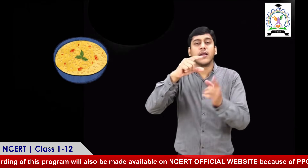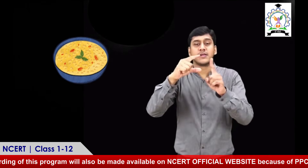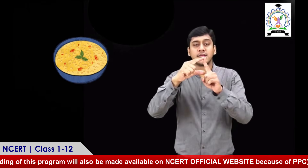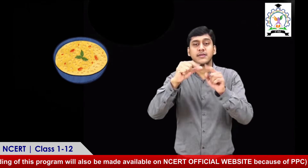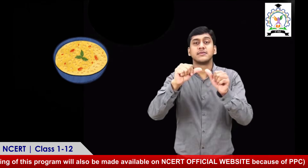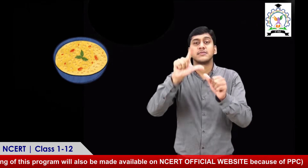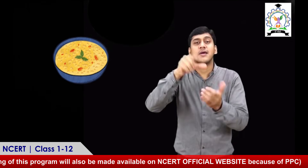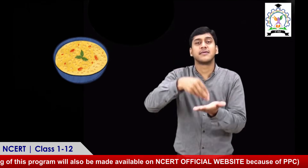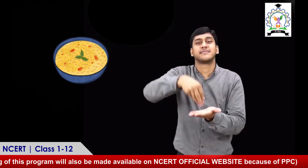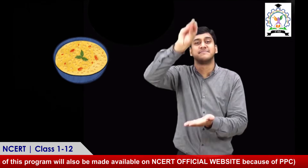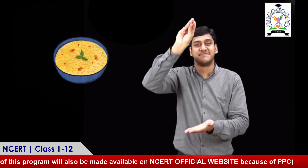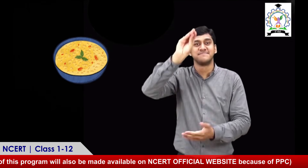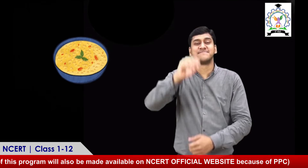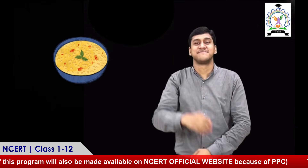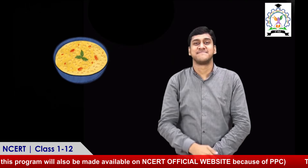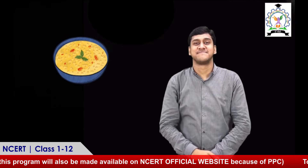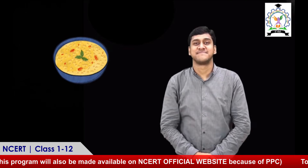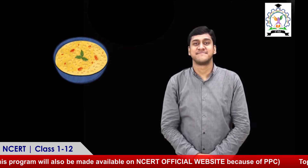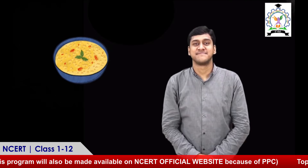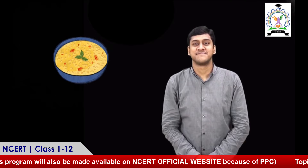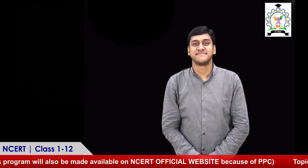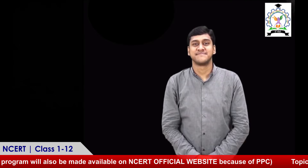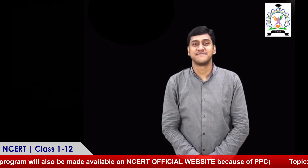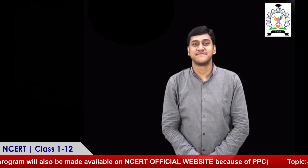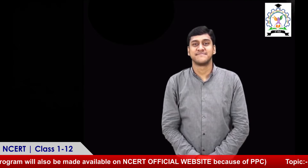है। इसे दाल का संकेत कहते हैं।